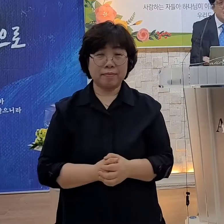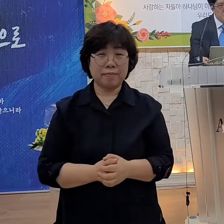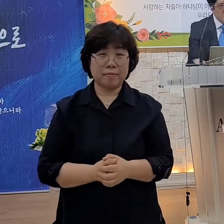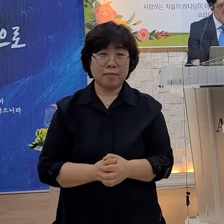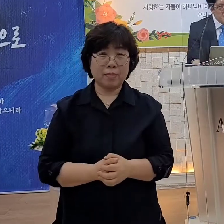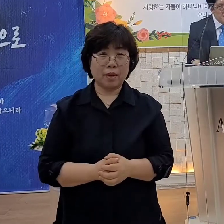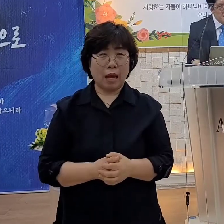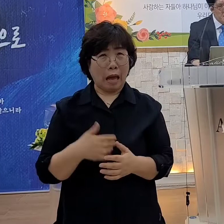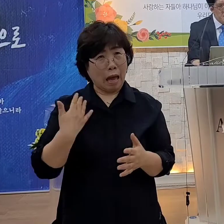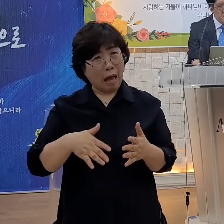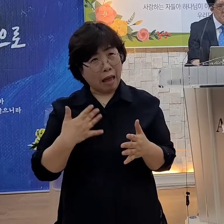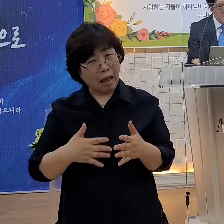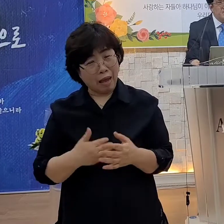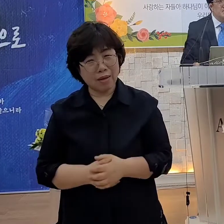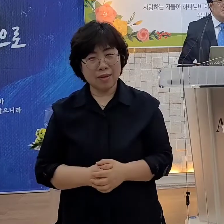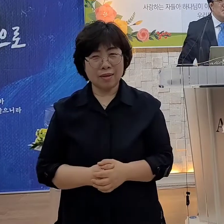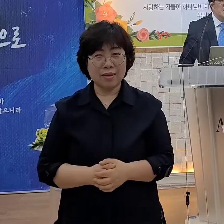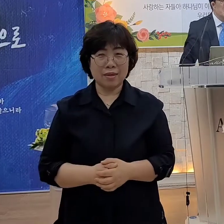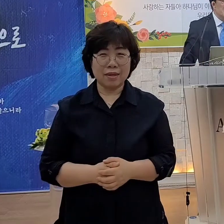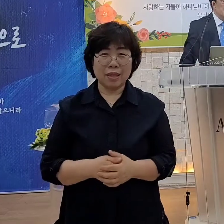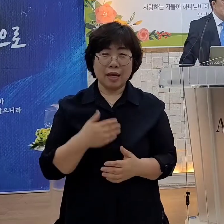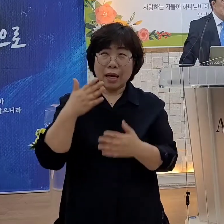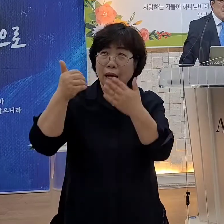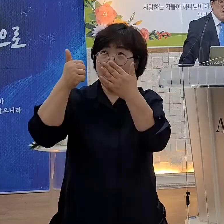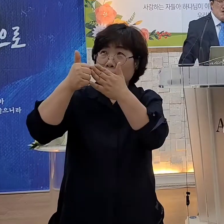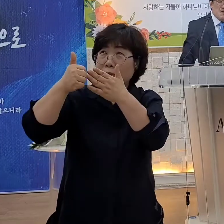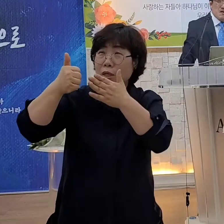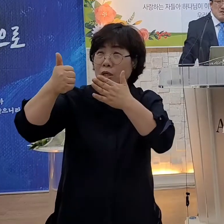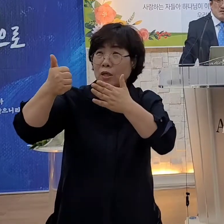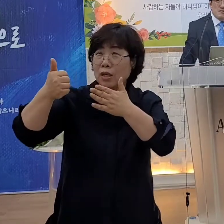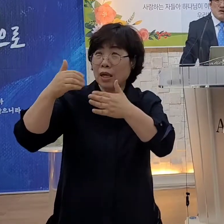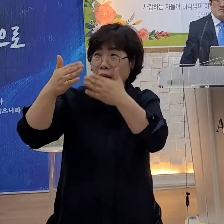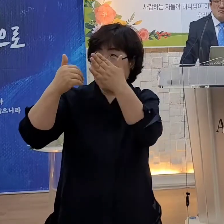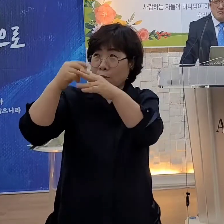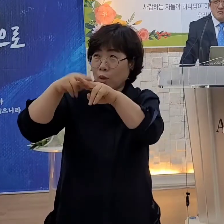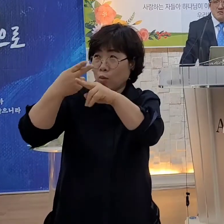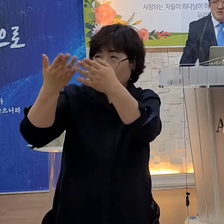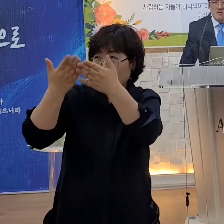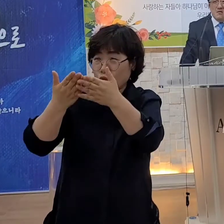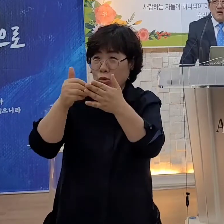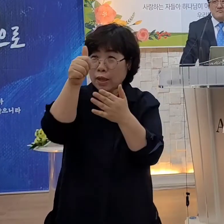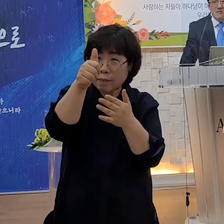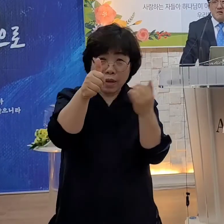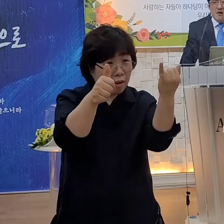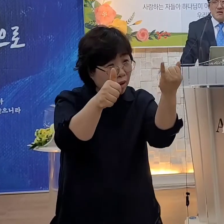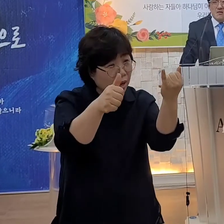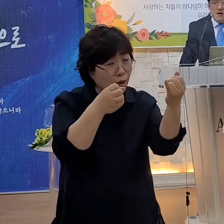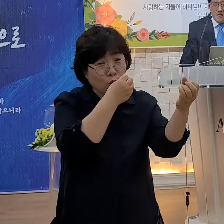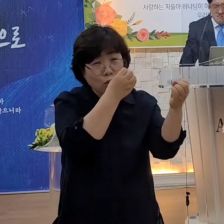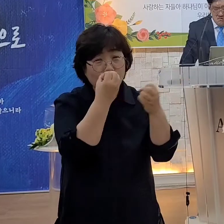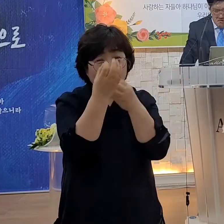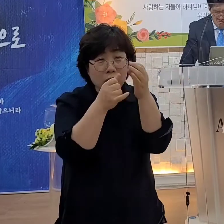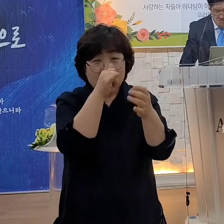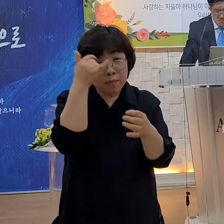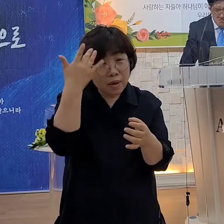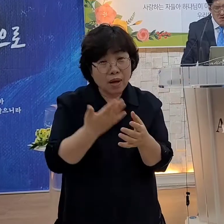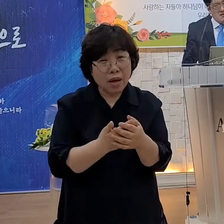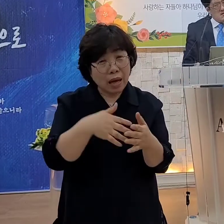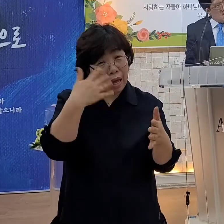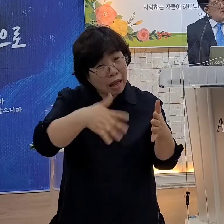아직 멀었습니까? 여러분, 다 이렇게 지나고 보면 이 남편과 아내를 나에게 주신